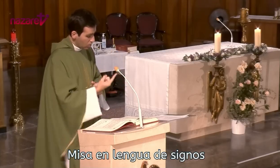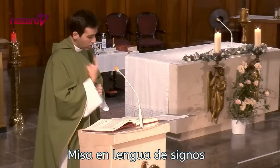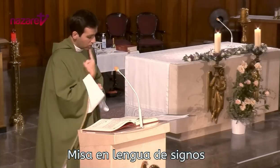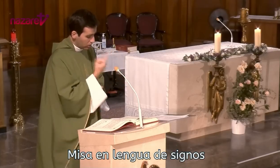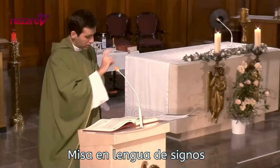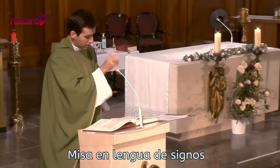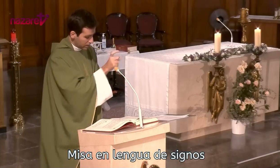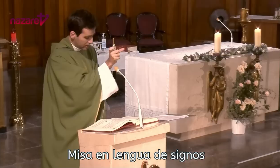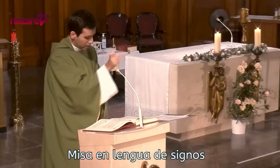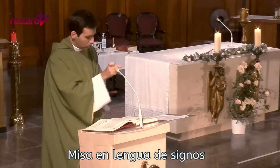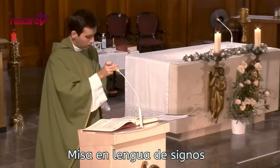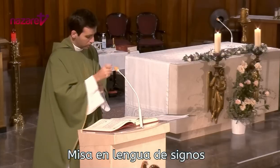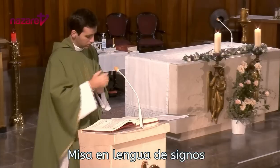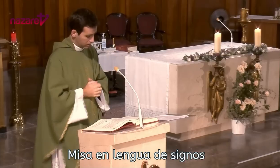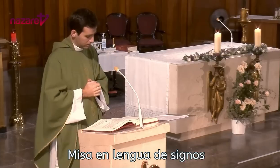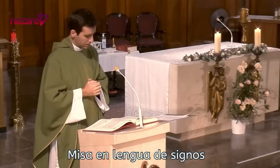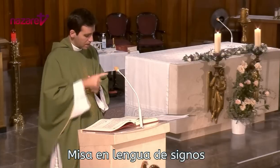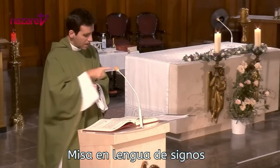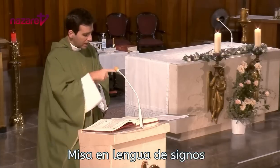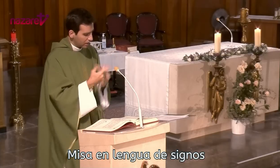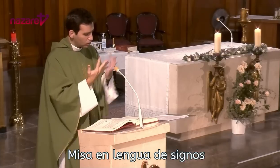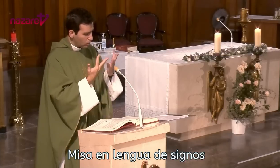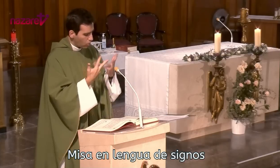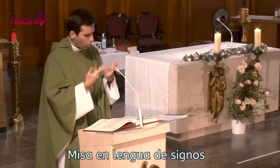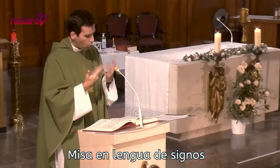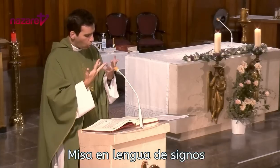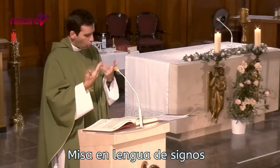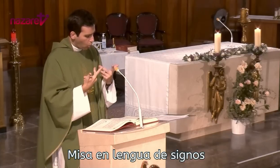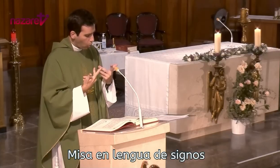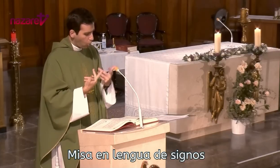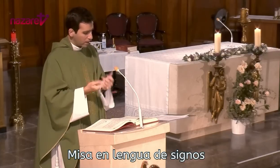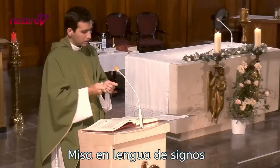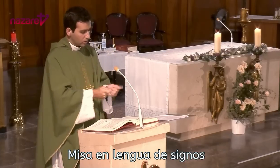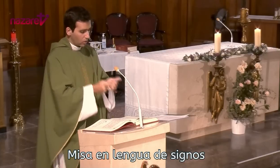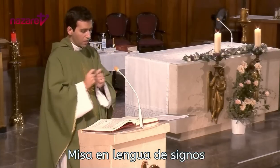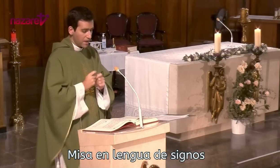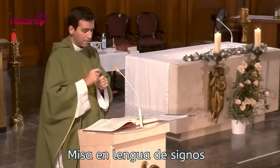Luego dijo a otro: ¿y tú cuánto debes?